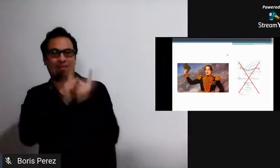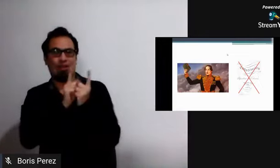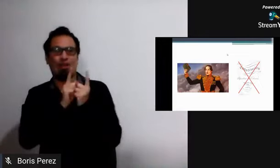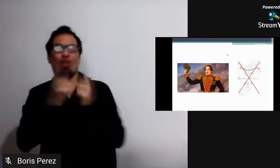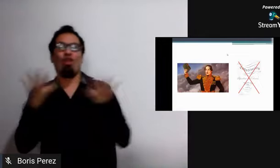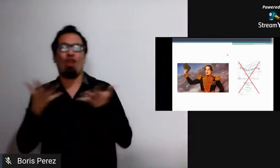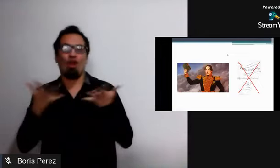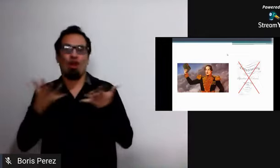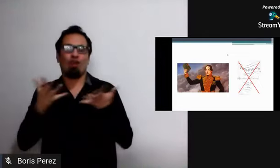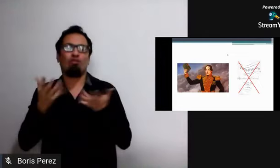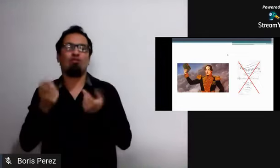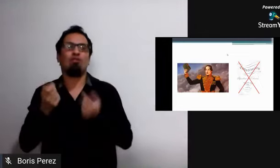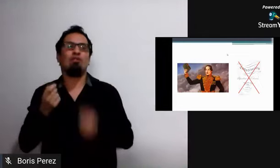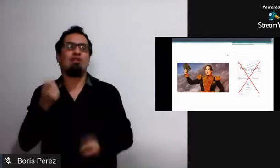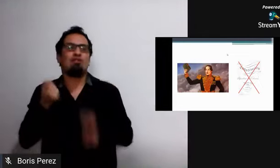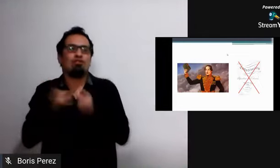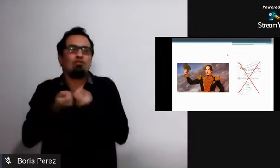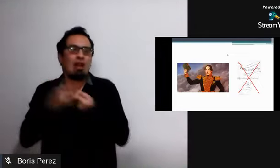Bolívar.